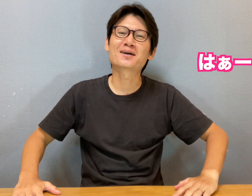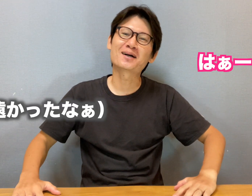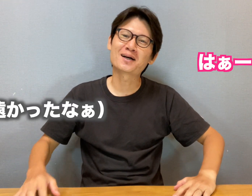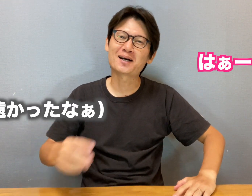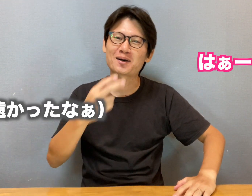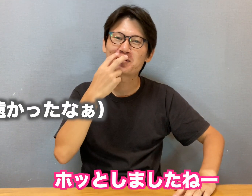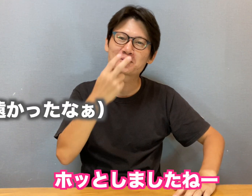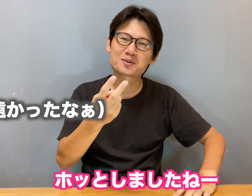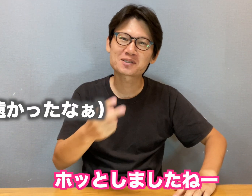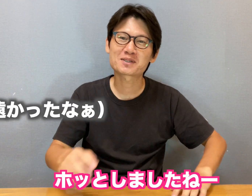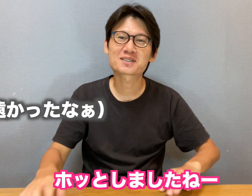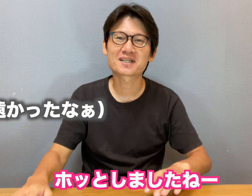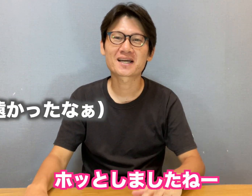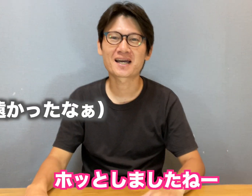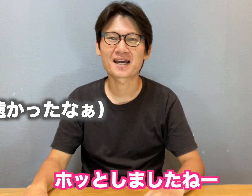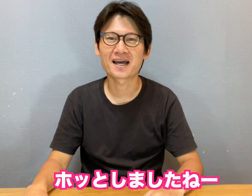ああ、どうしましたね。